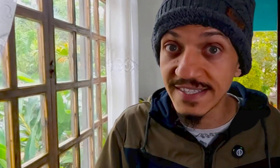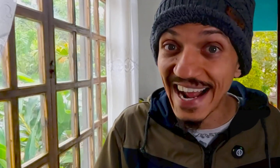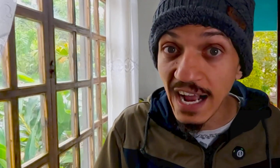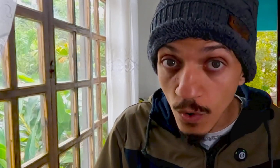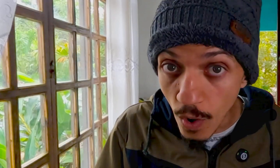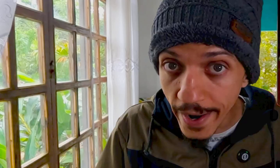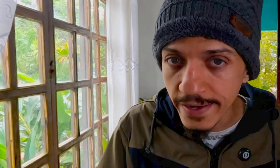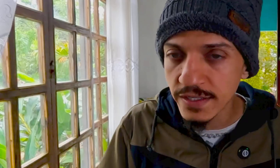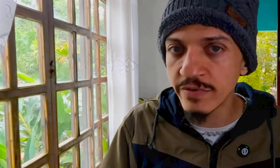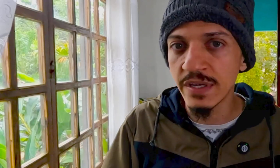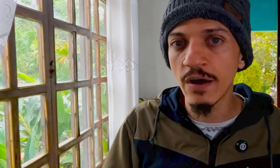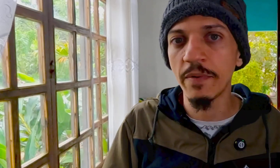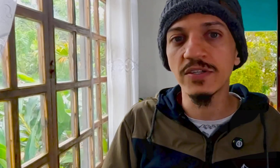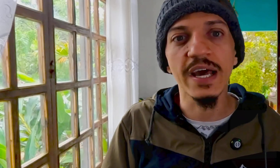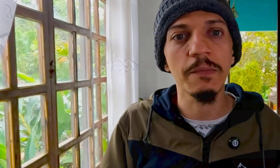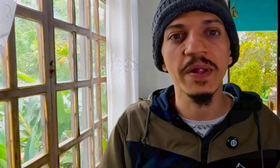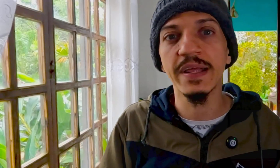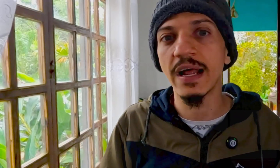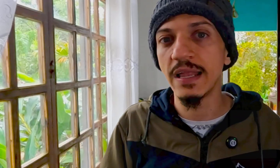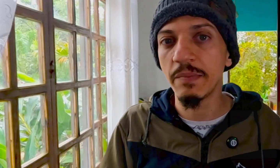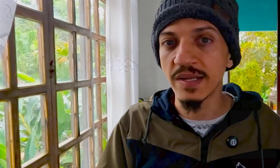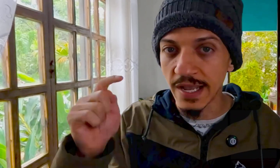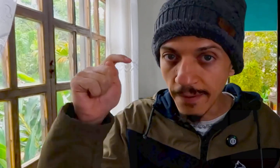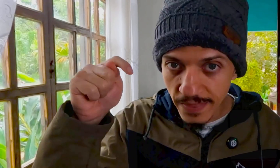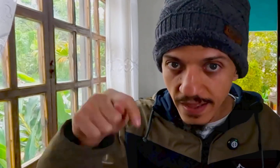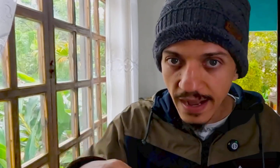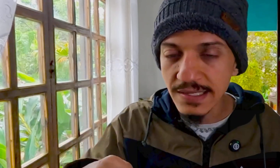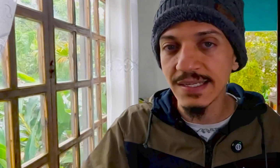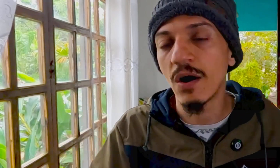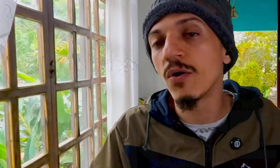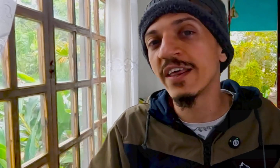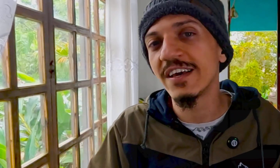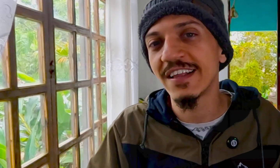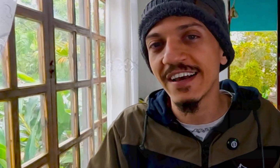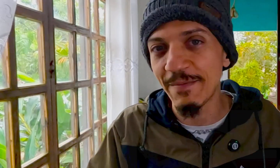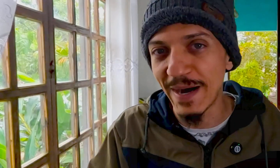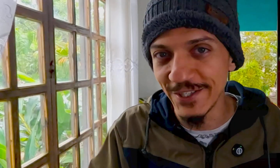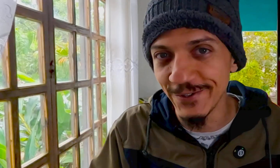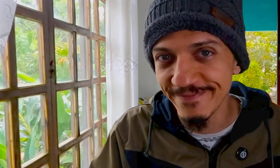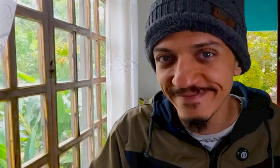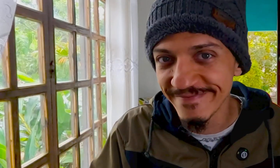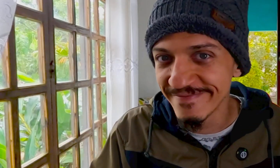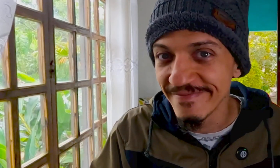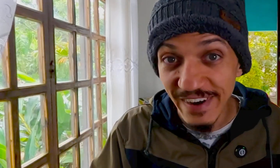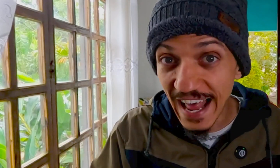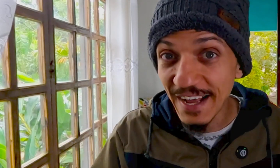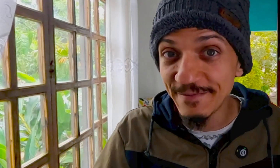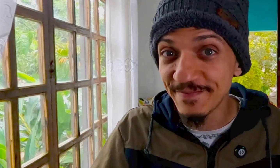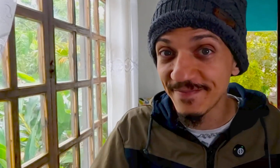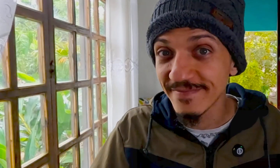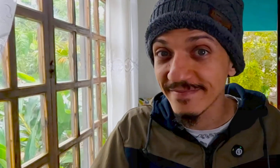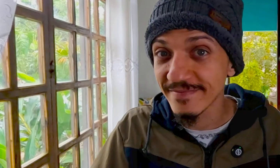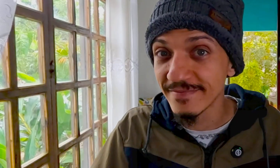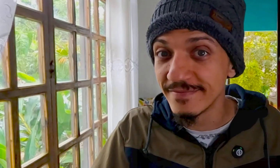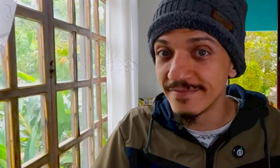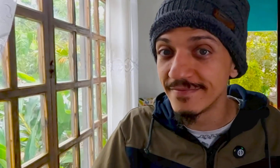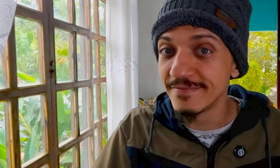você fazer agora, se você realmente quer aprender a Libras, é acessar o link que está aqui abaixo. Vai lá,